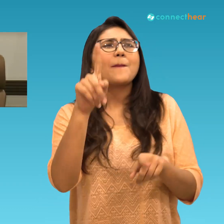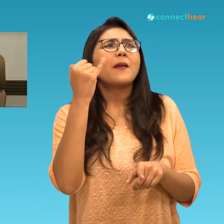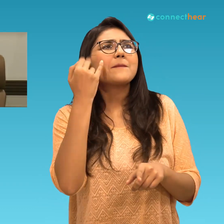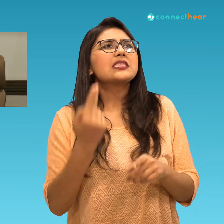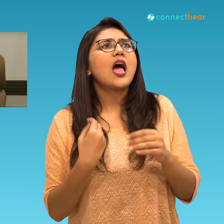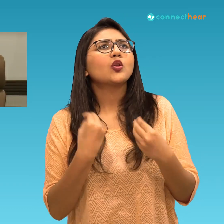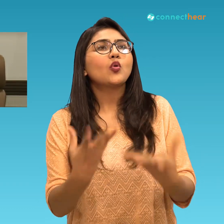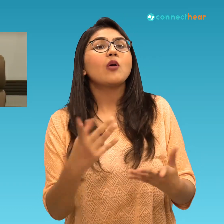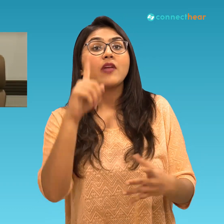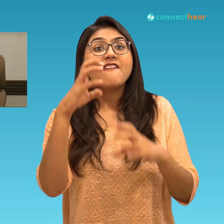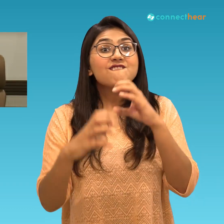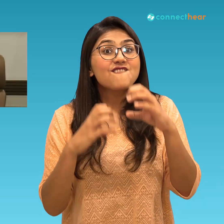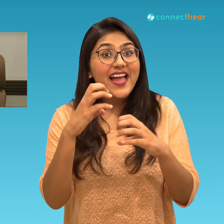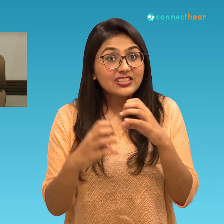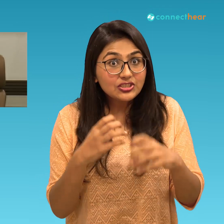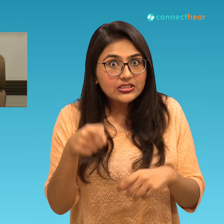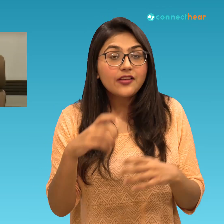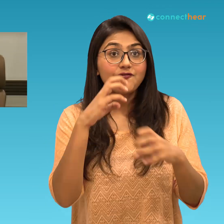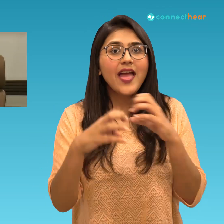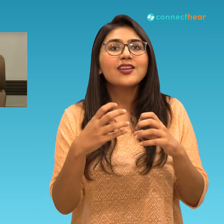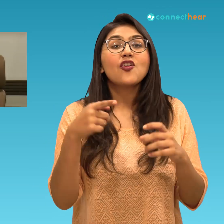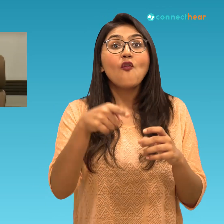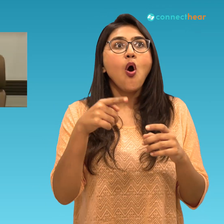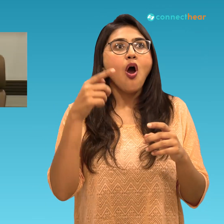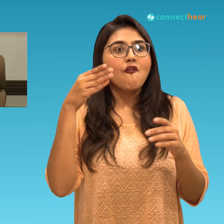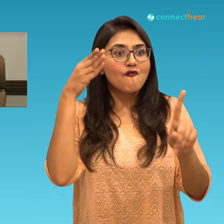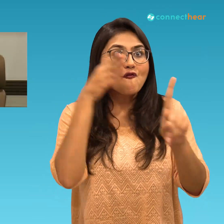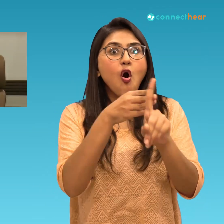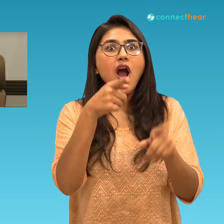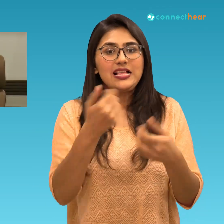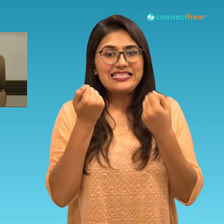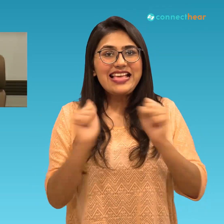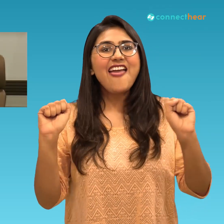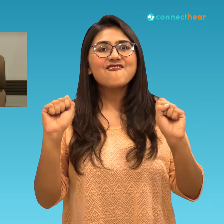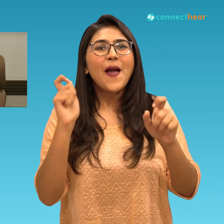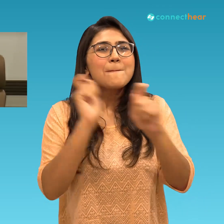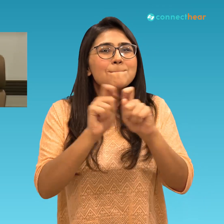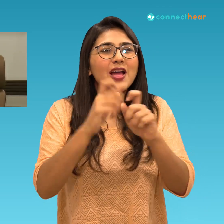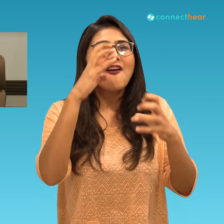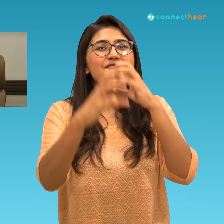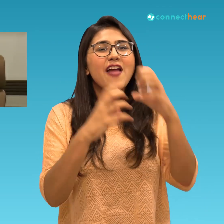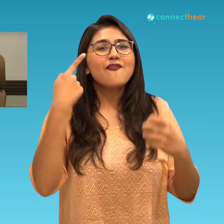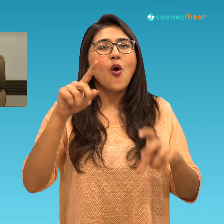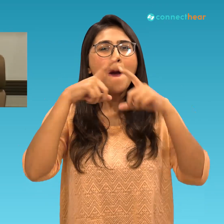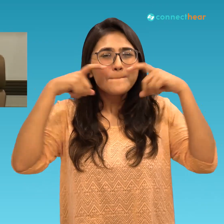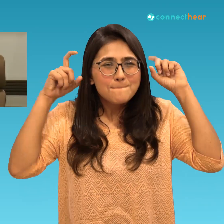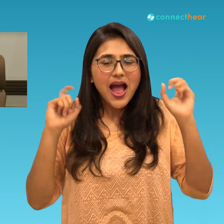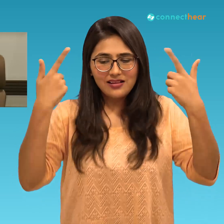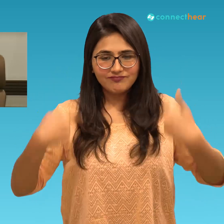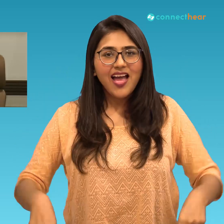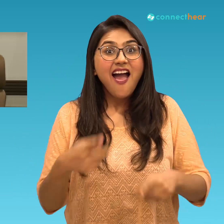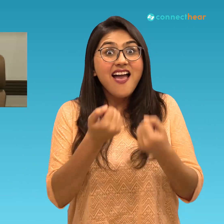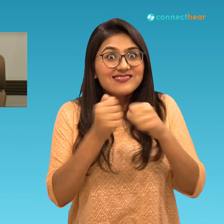جو فیکٹریز اس وقت پروٹیکٹیو اکوپمنٹ بنا رہی ہیں، اگر اس علاقے میں ہیں، اگر کوئی ایسی کام